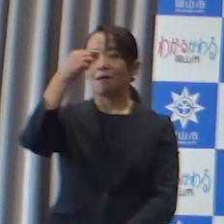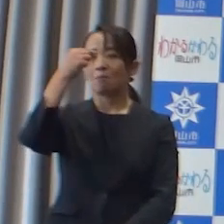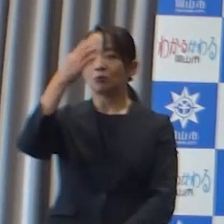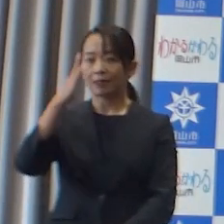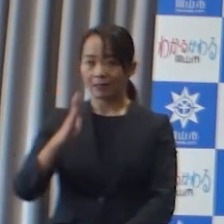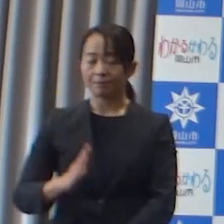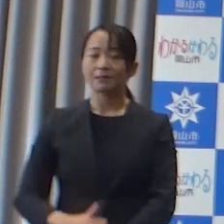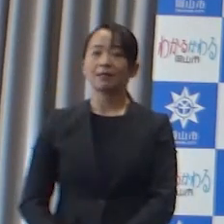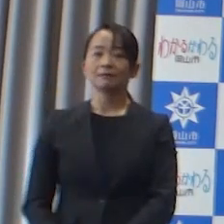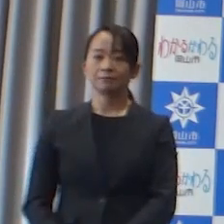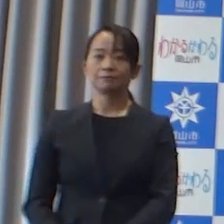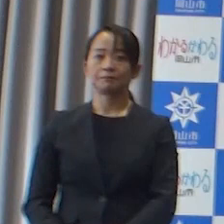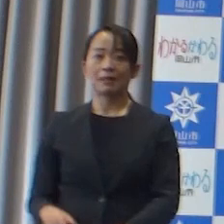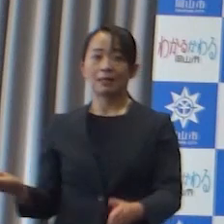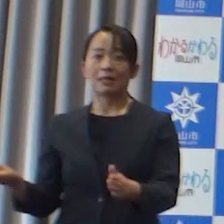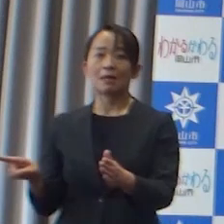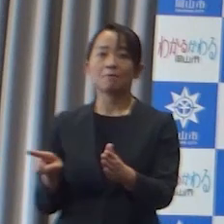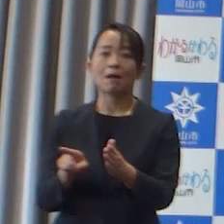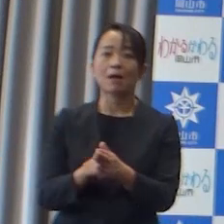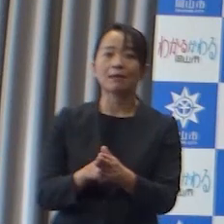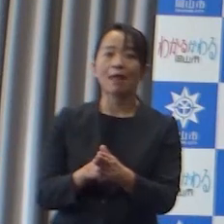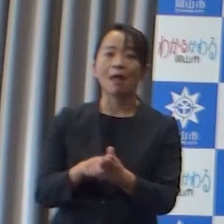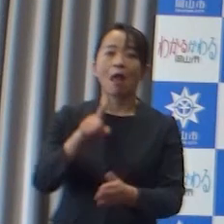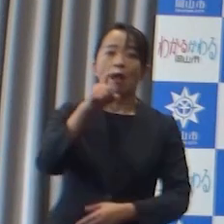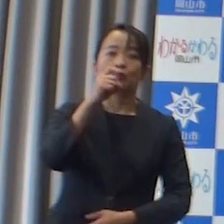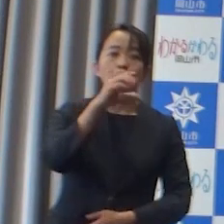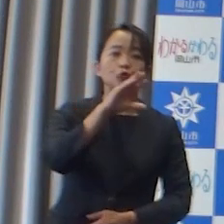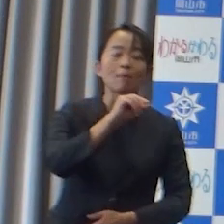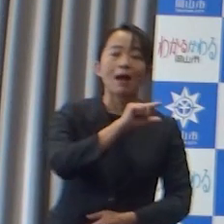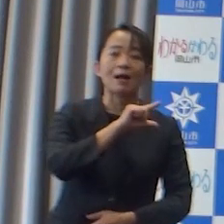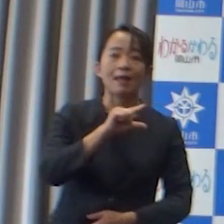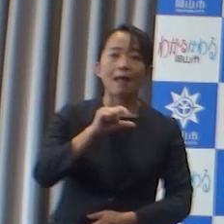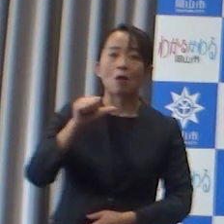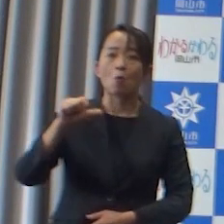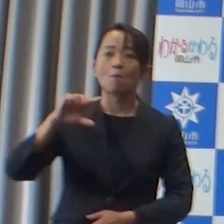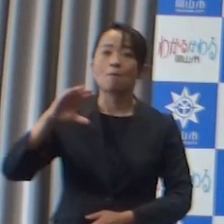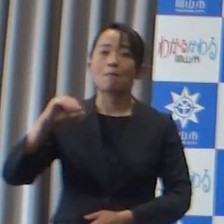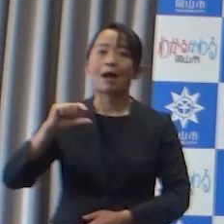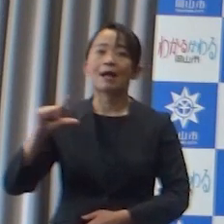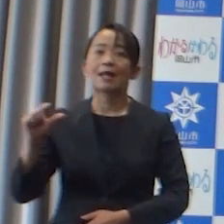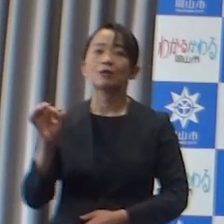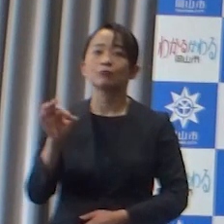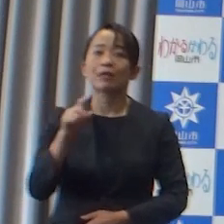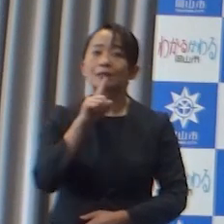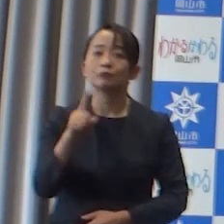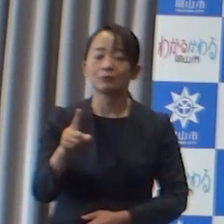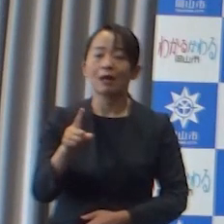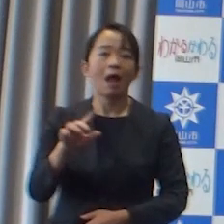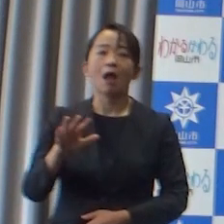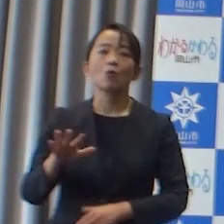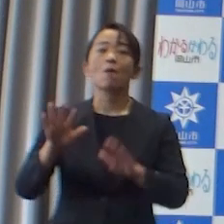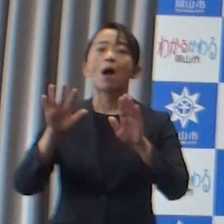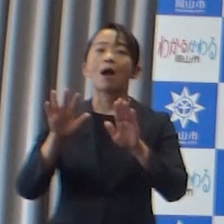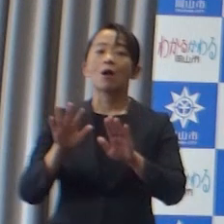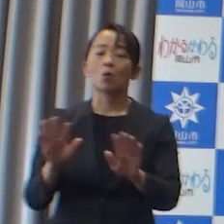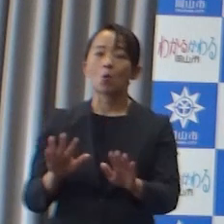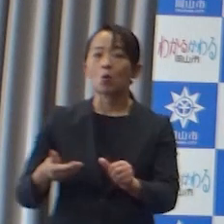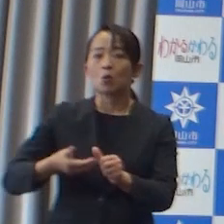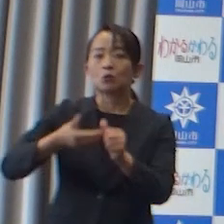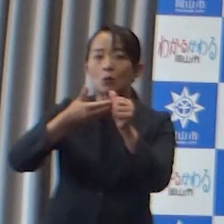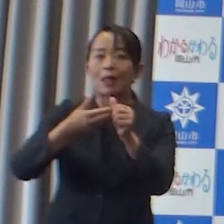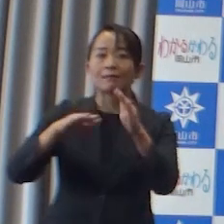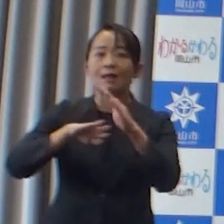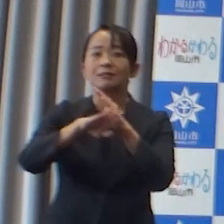ごめんなさい。今まで10万円5万円で上乗せしたって言いましたけど、やったのは子育て世帯に対してです